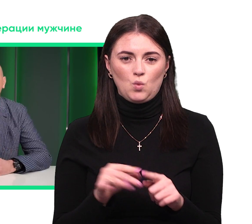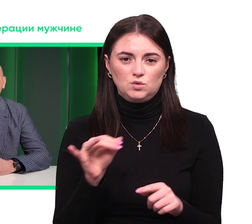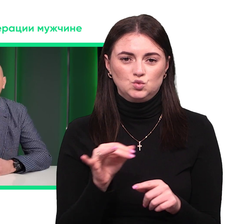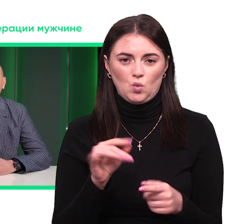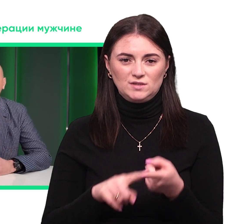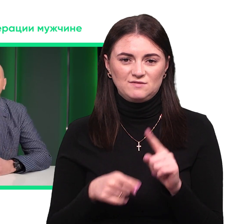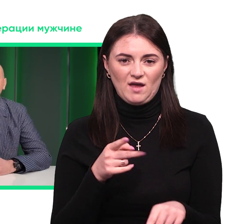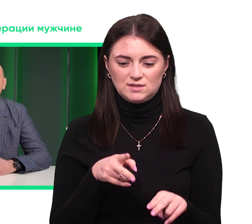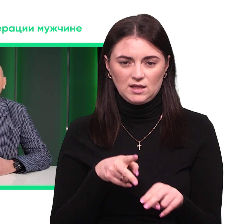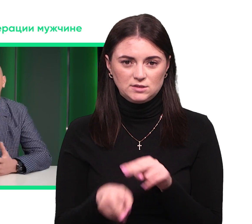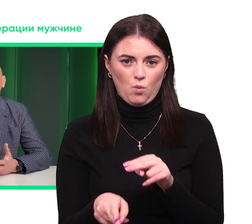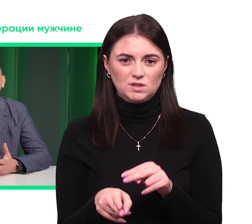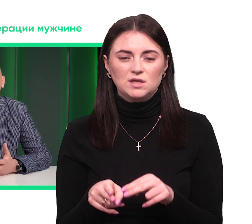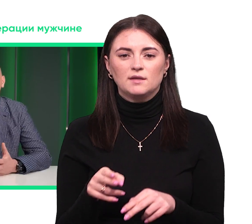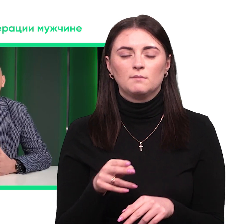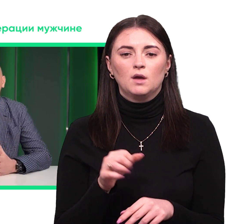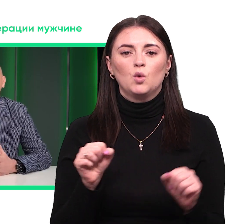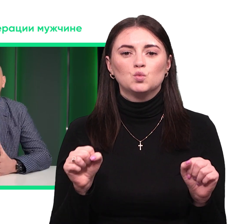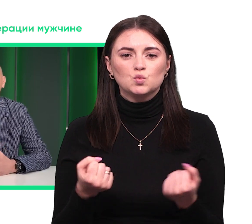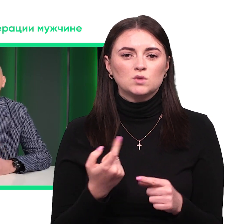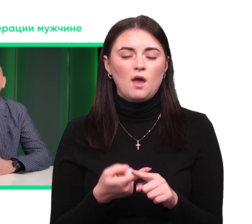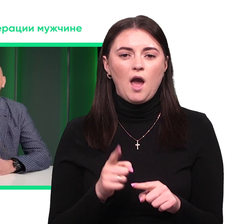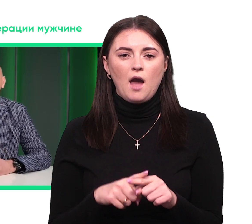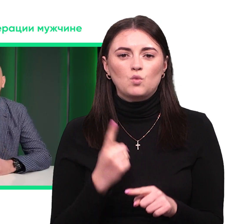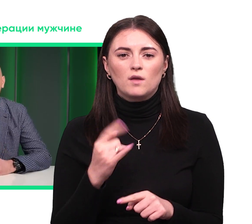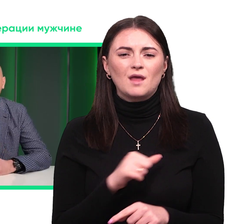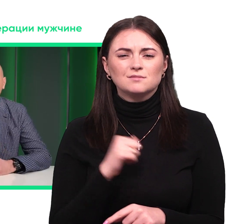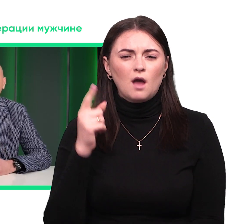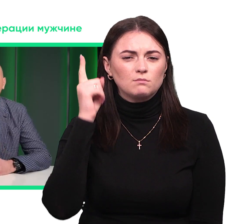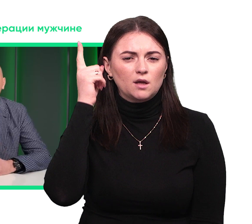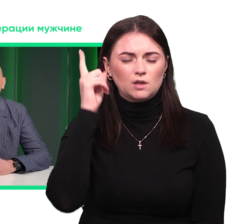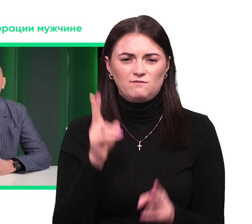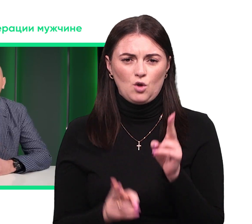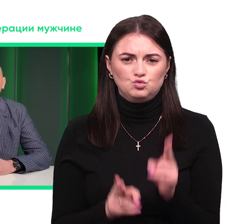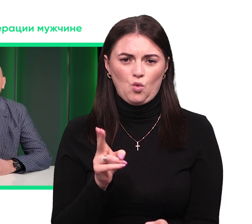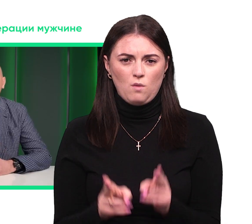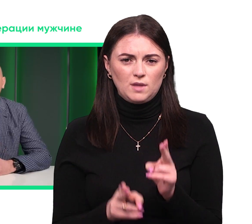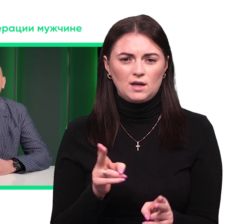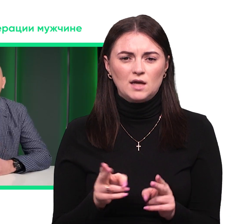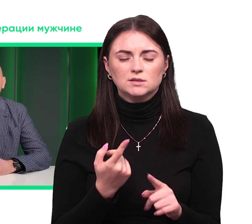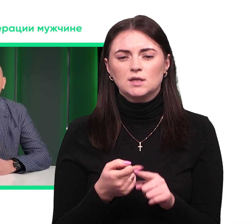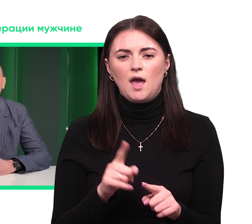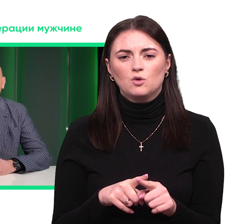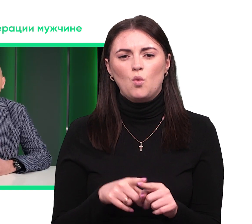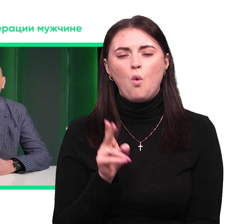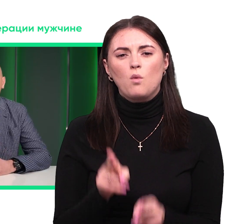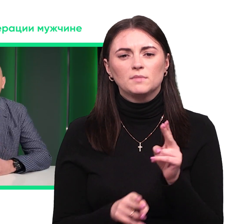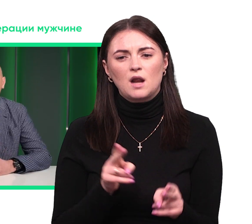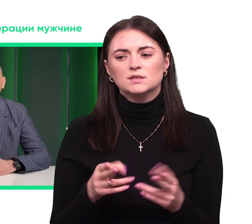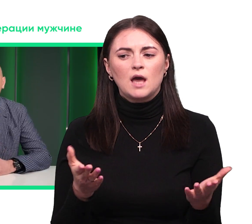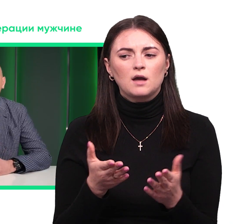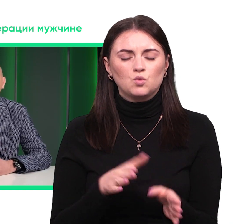связанная с обрезанием? Друзья, это одна из самых древнейших операций. Это операция,